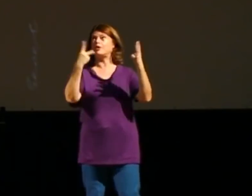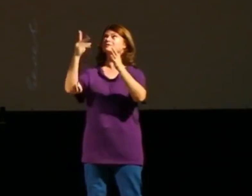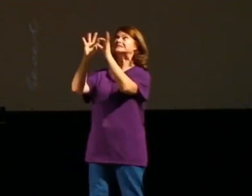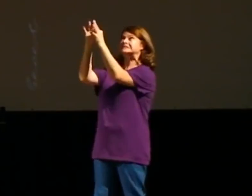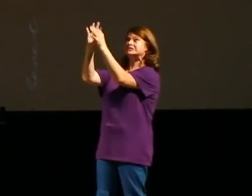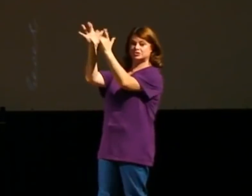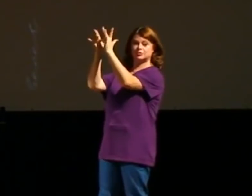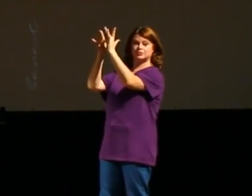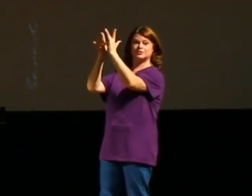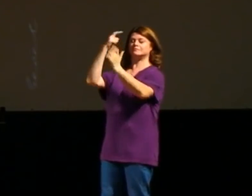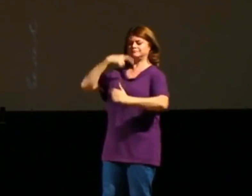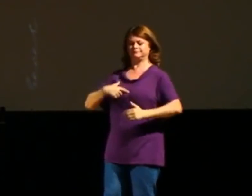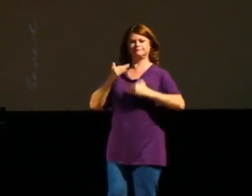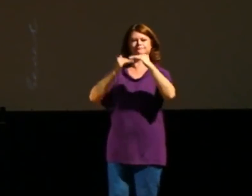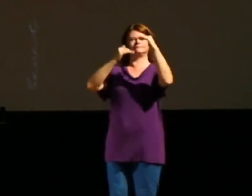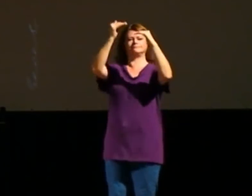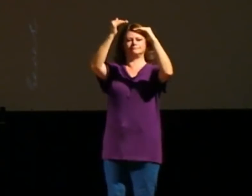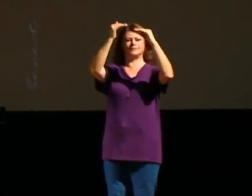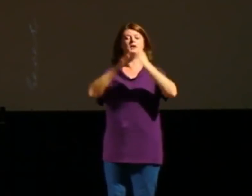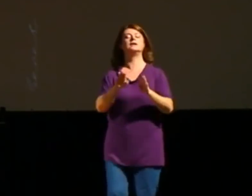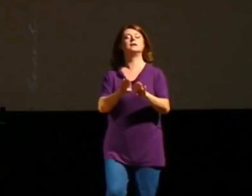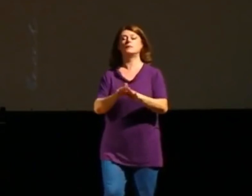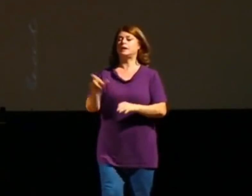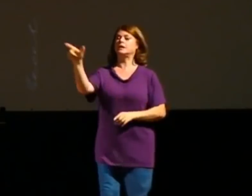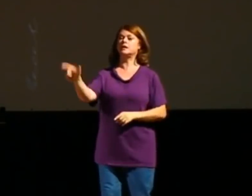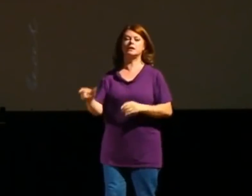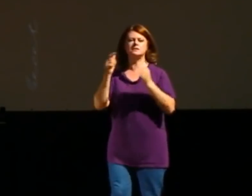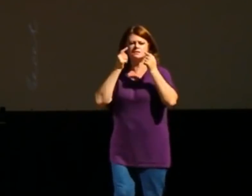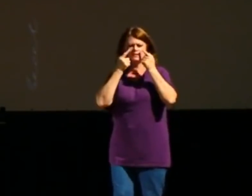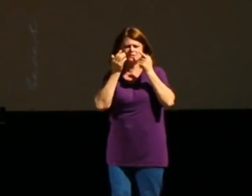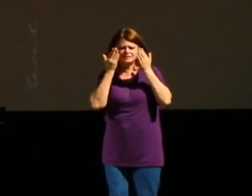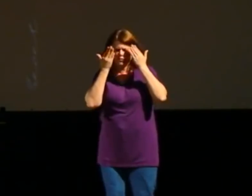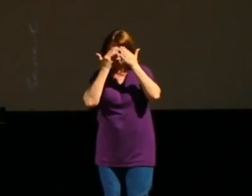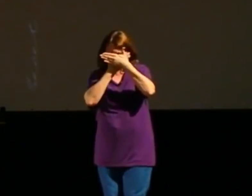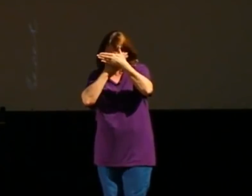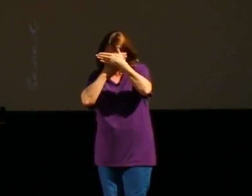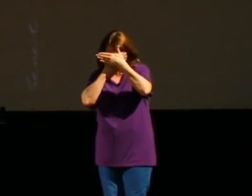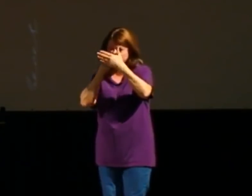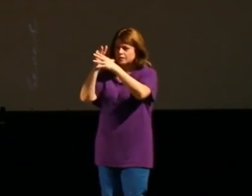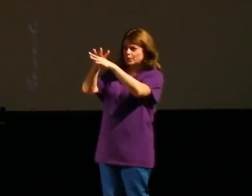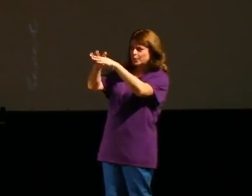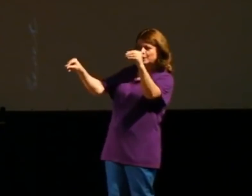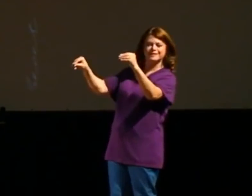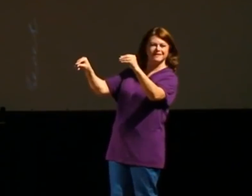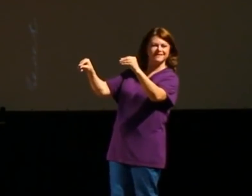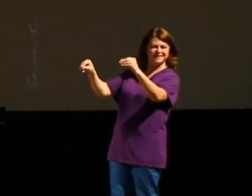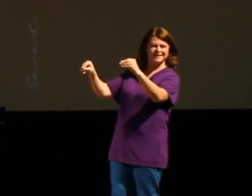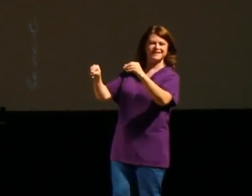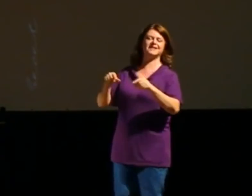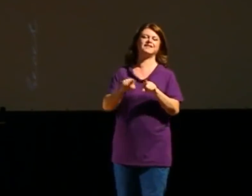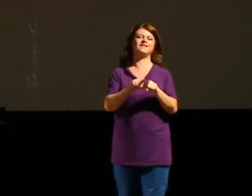e diz: eu sou a luz do mundo. Aquele que crê em mim não andará em trevas eternamente.